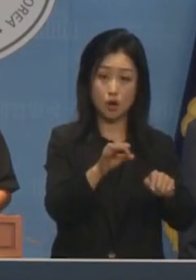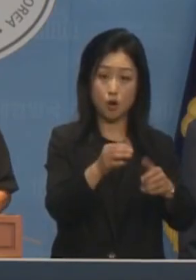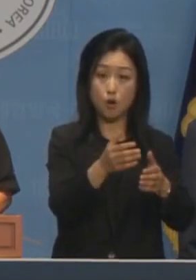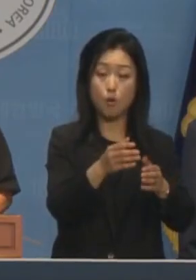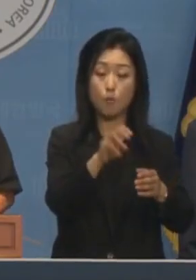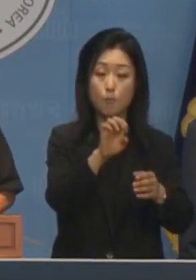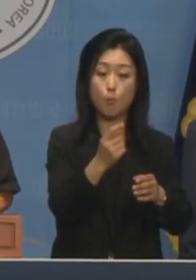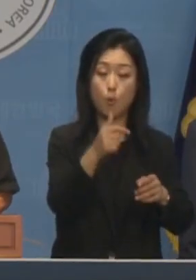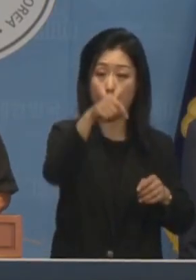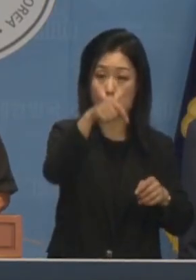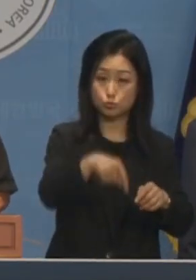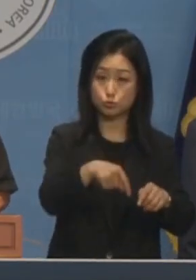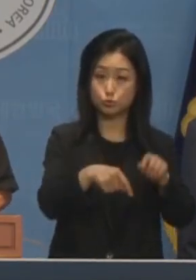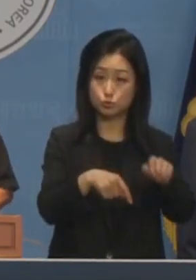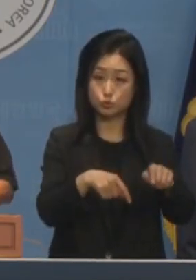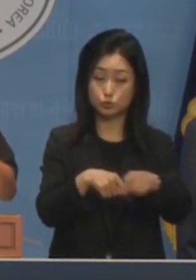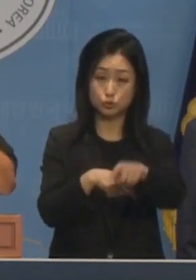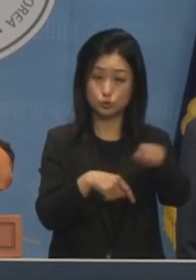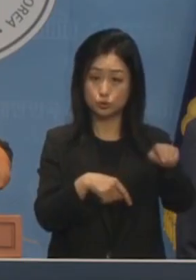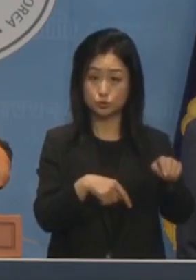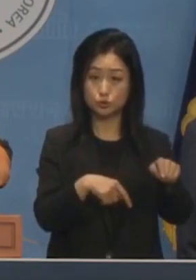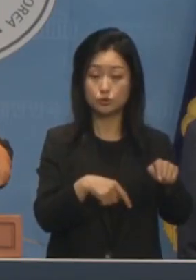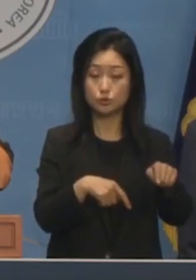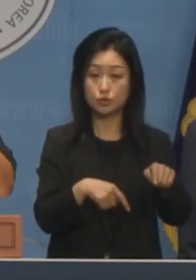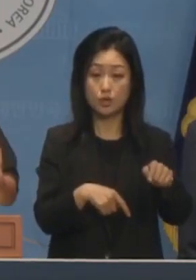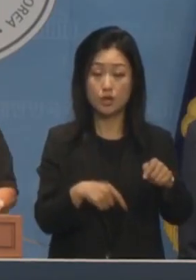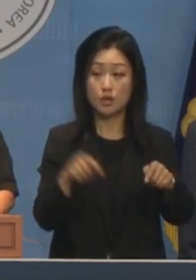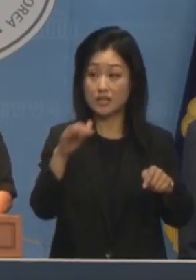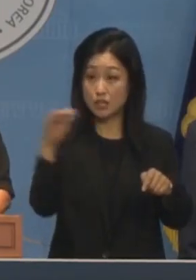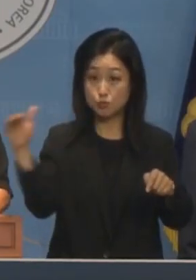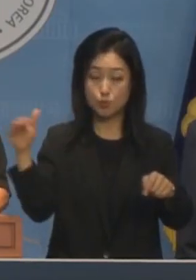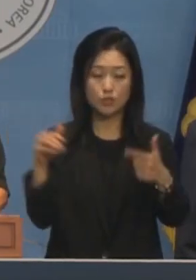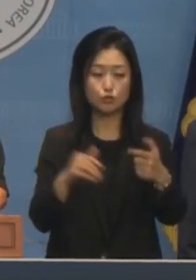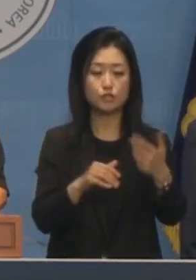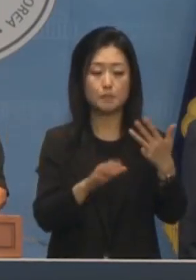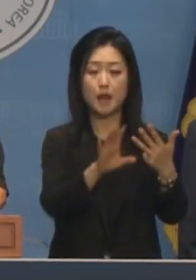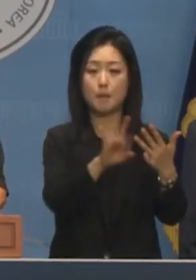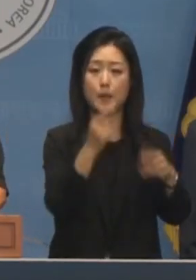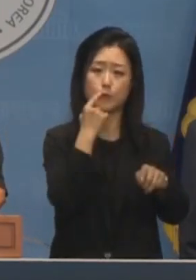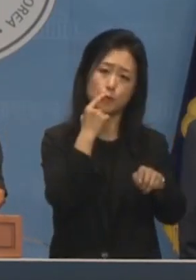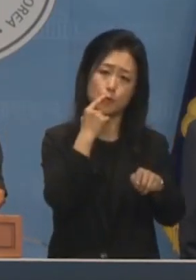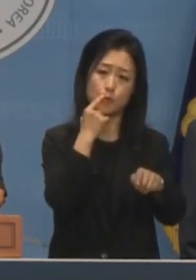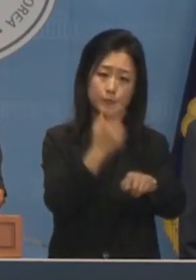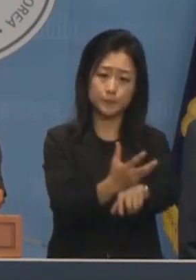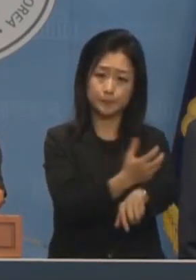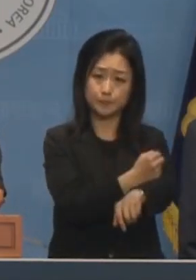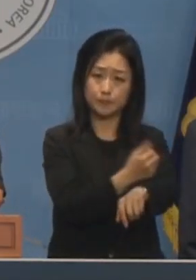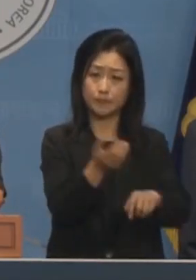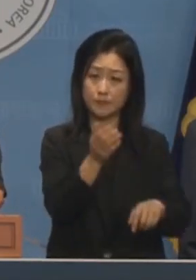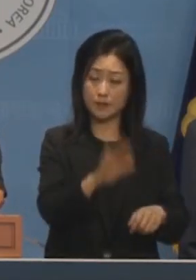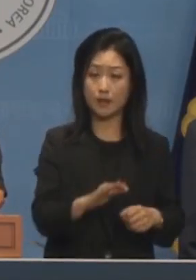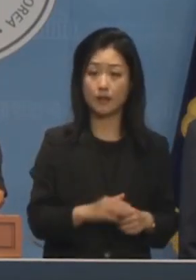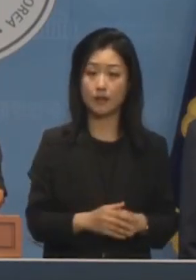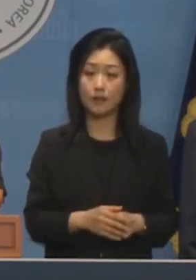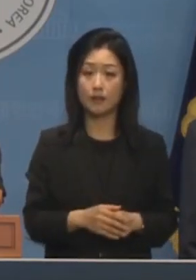강경폭우에서는 WHO 기준치 68배에 달하는 독성 녹조에서